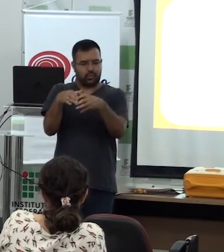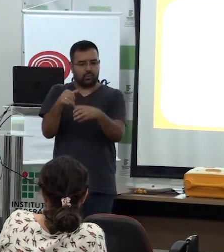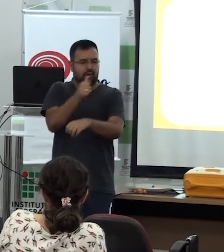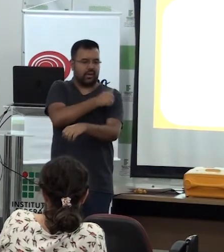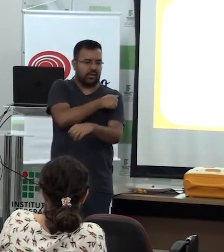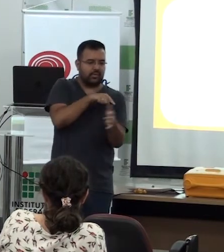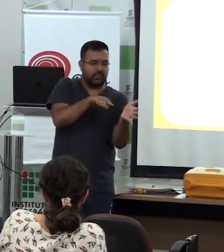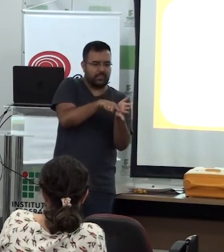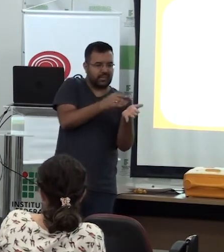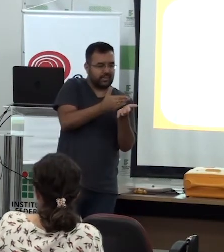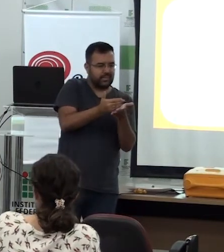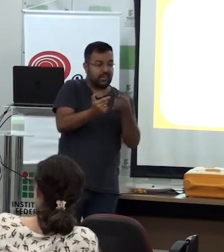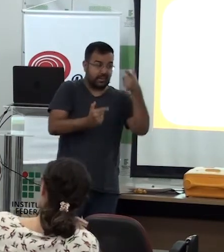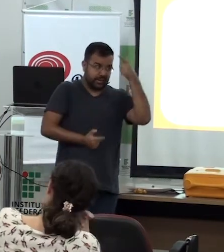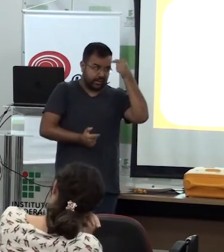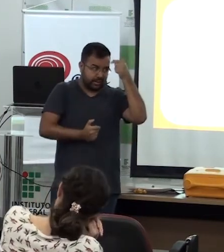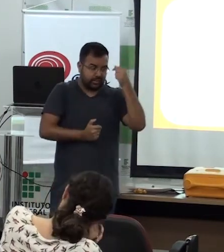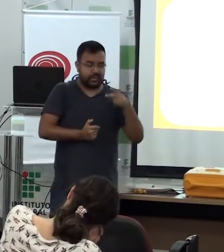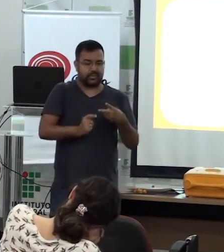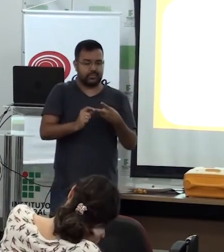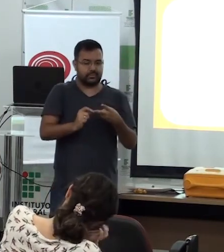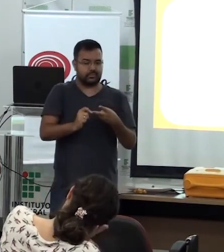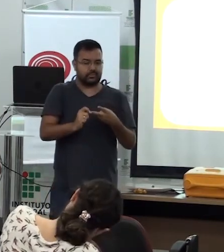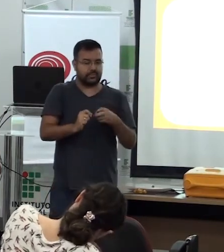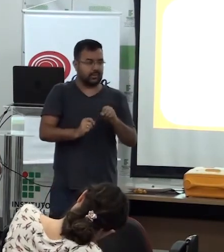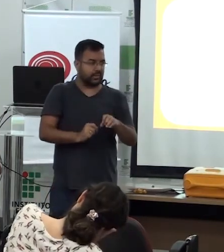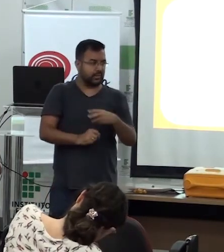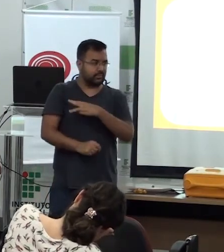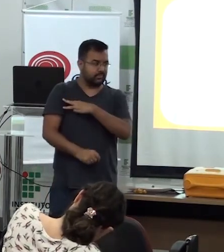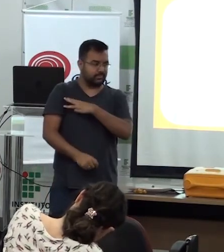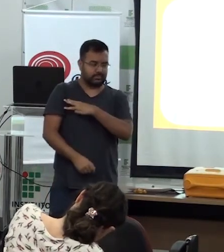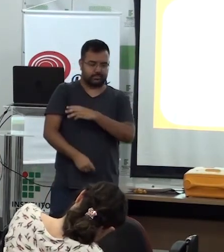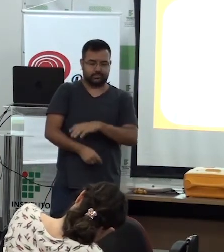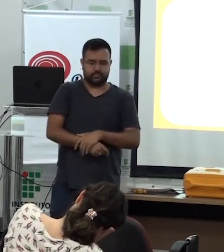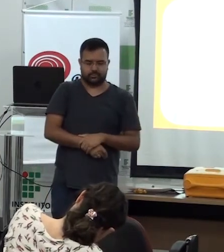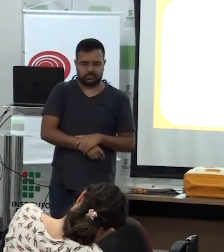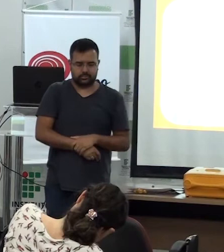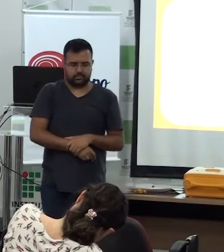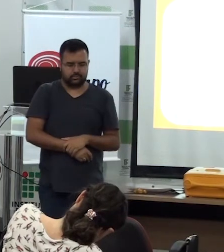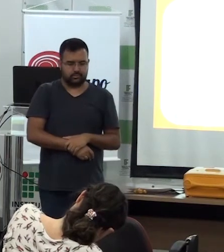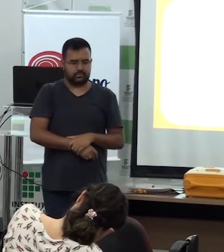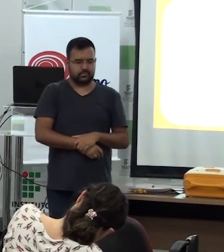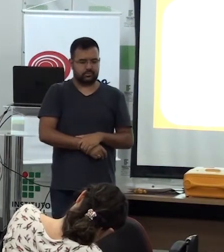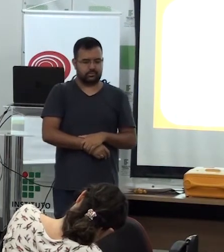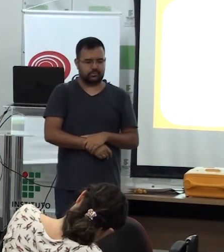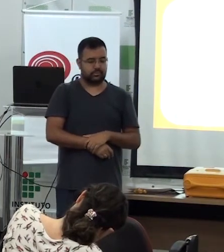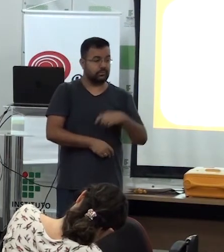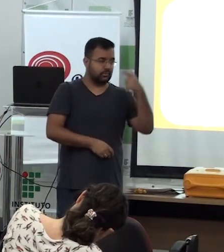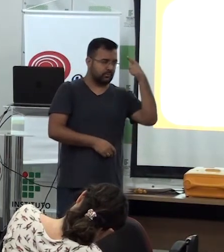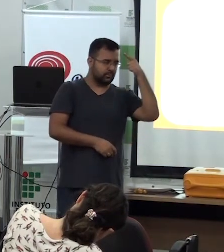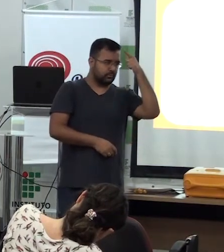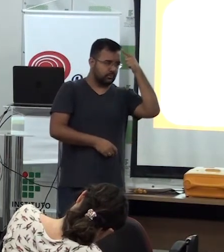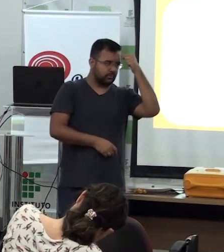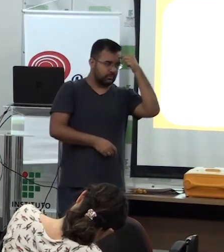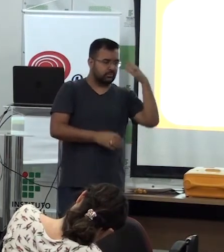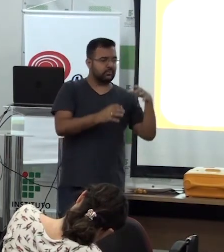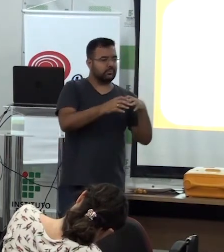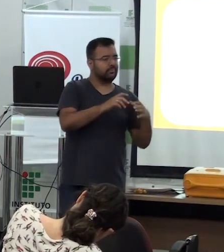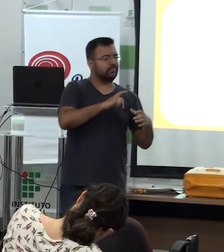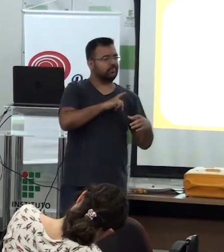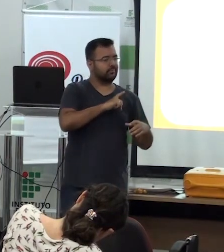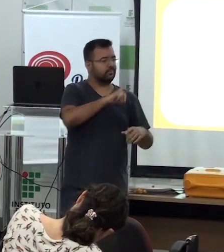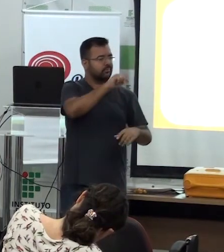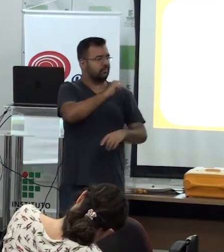iniciação científica de graduação e de ensino médio. Na categoria de iniciação científica de graduação, foram destaques